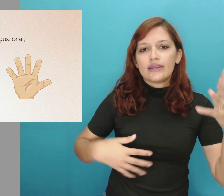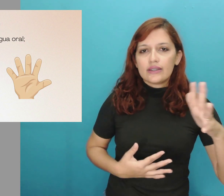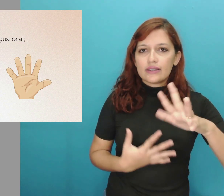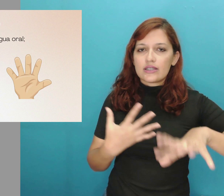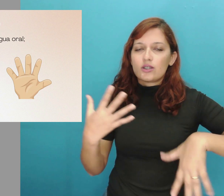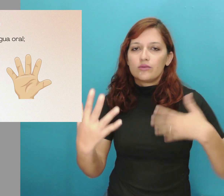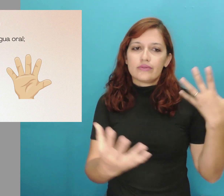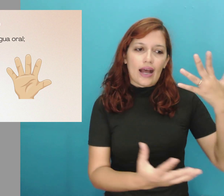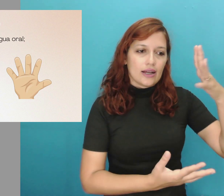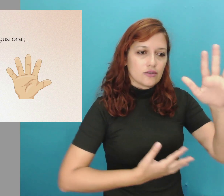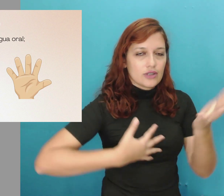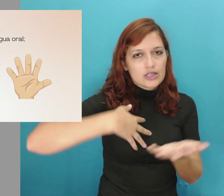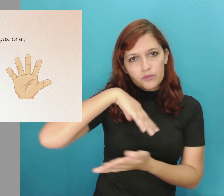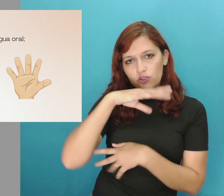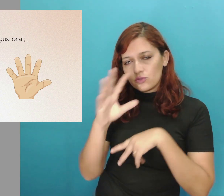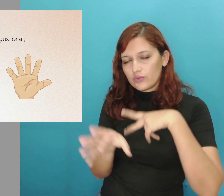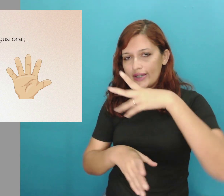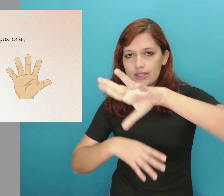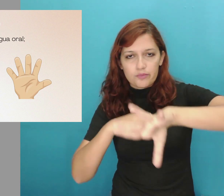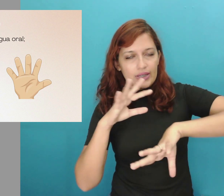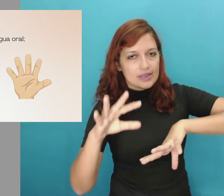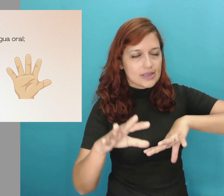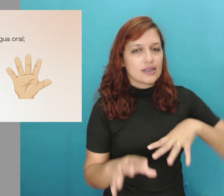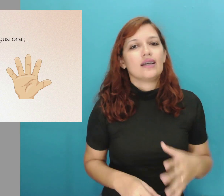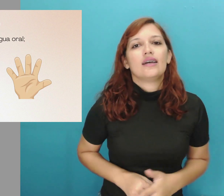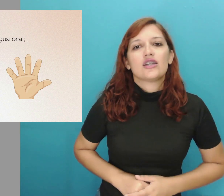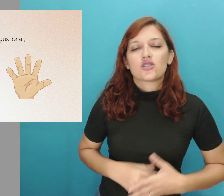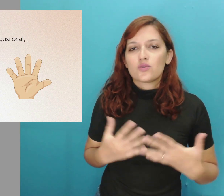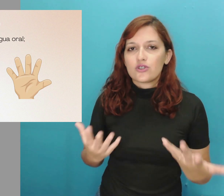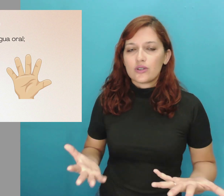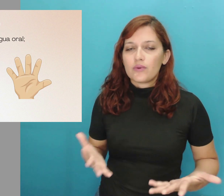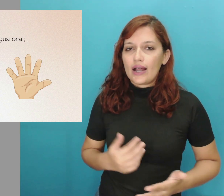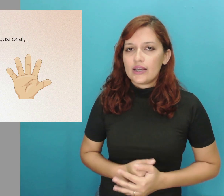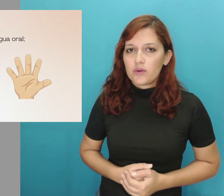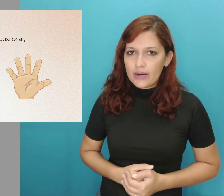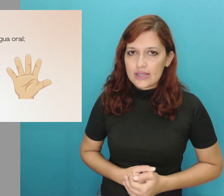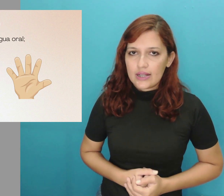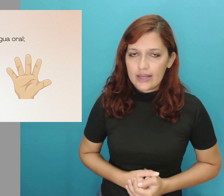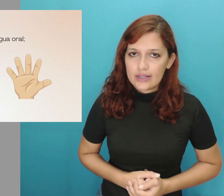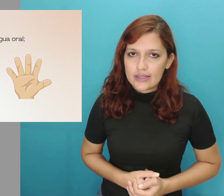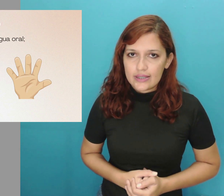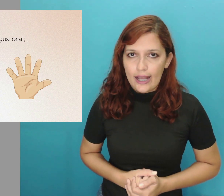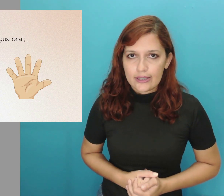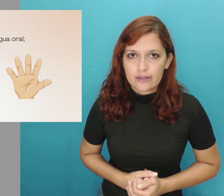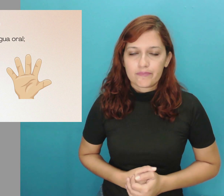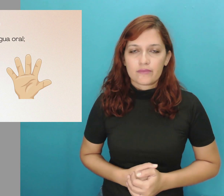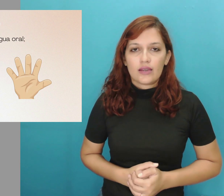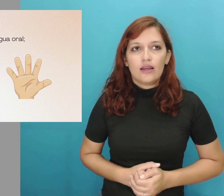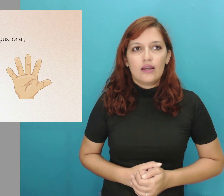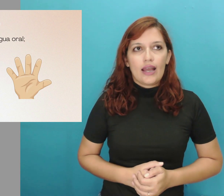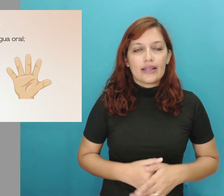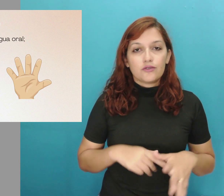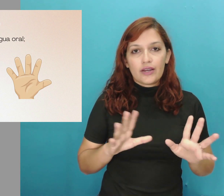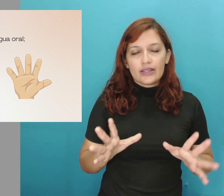daí, desse contato, dessa mistura, esse mix, surgiu a língua brasileira de sinais. É diferente da